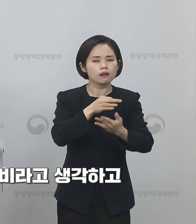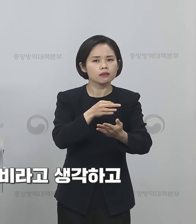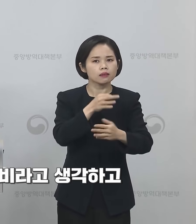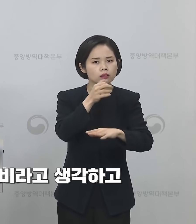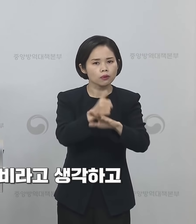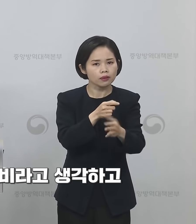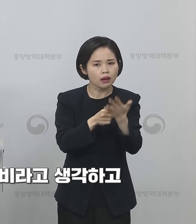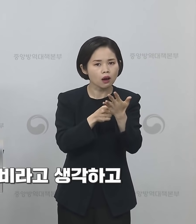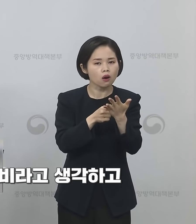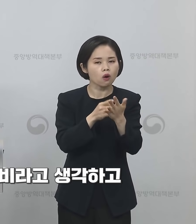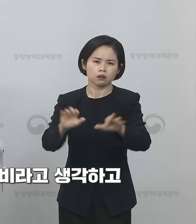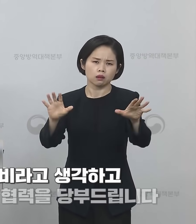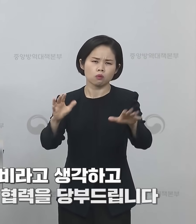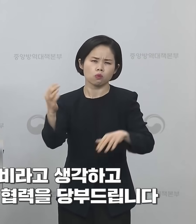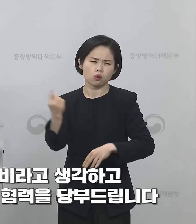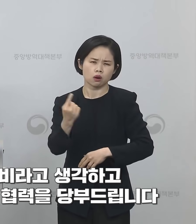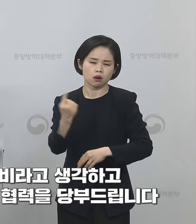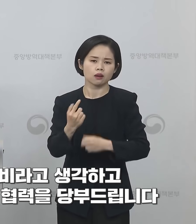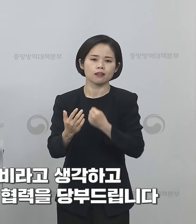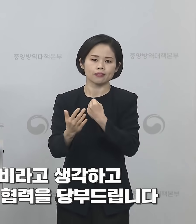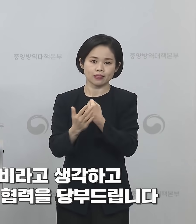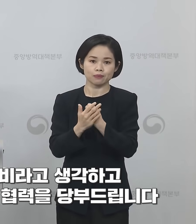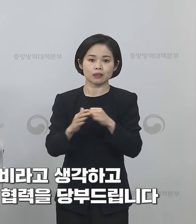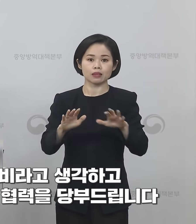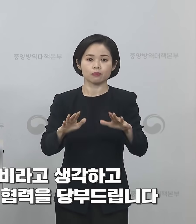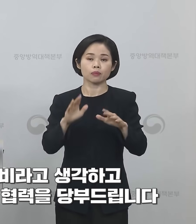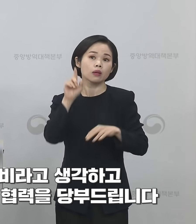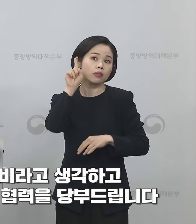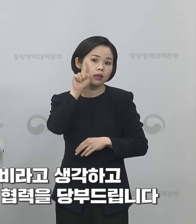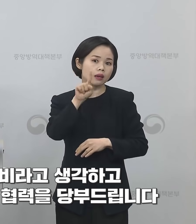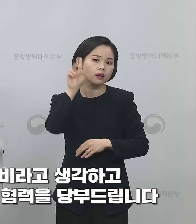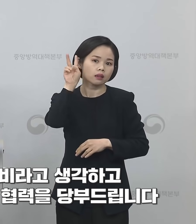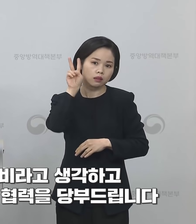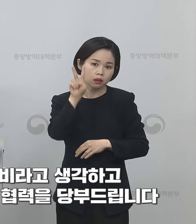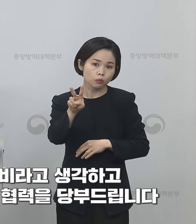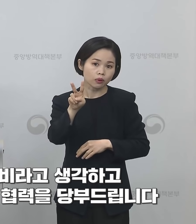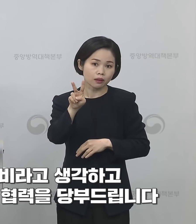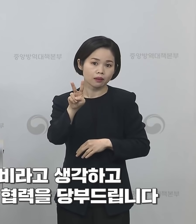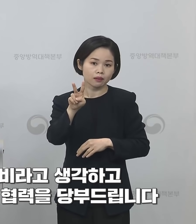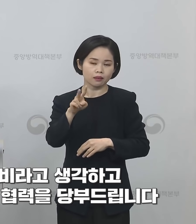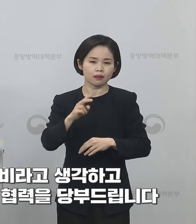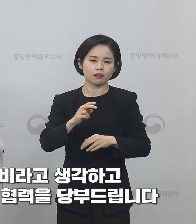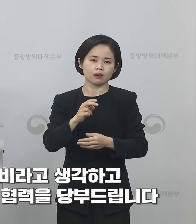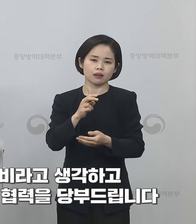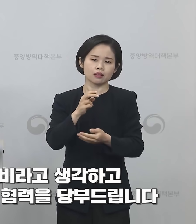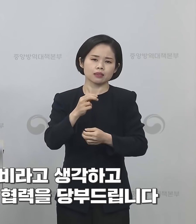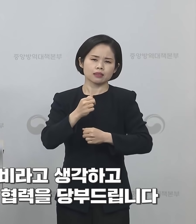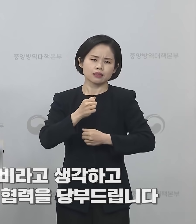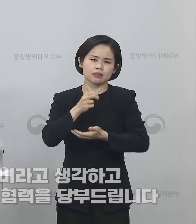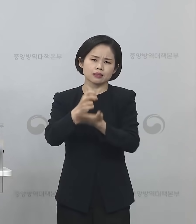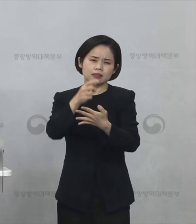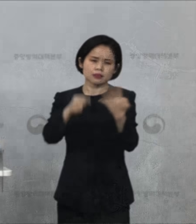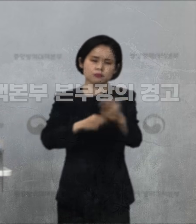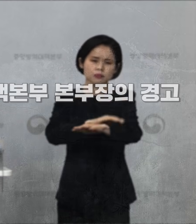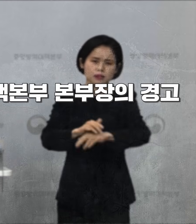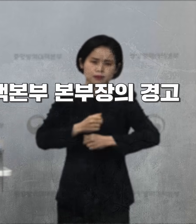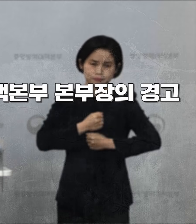주말이 가장 고비라고 생각하고 이번 주말에 적극적인 그런 협력을 당부를 드립니다.